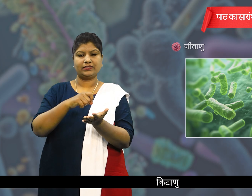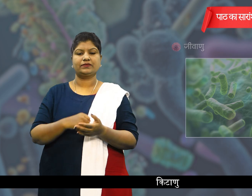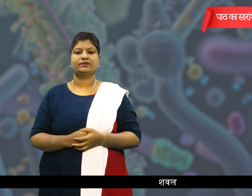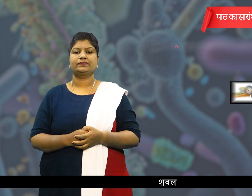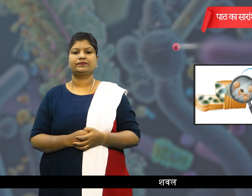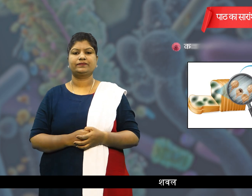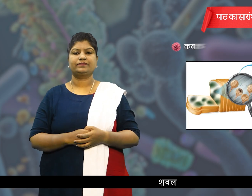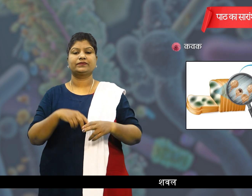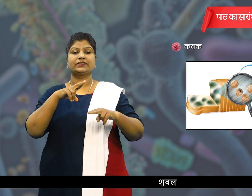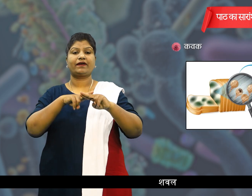शैवाल,